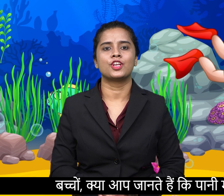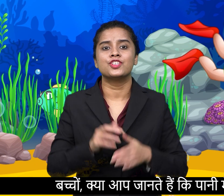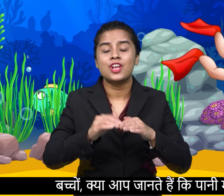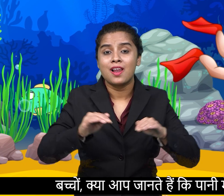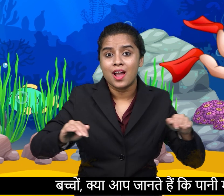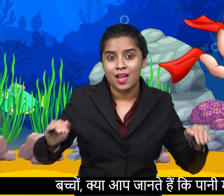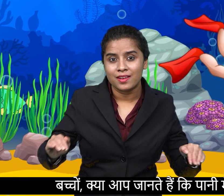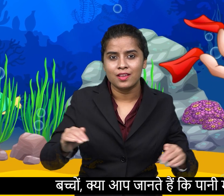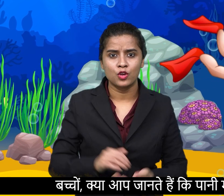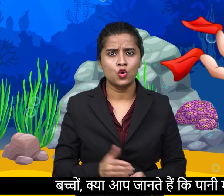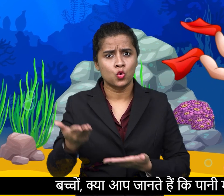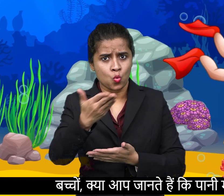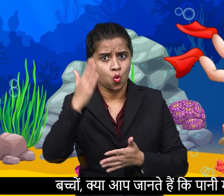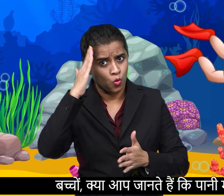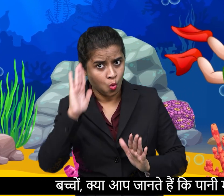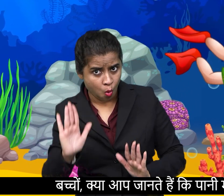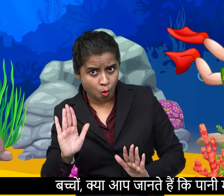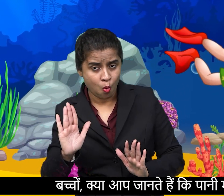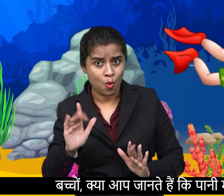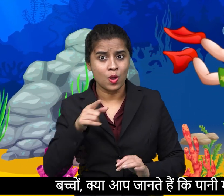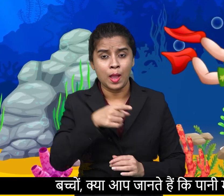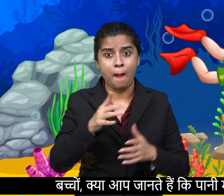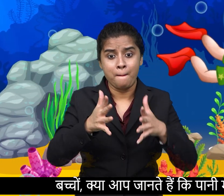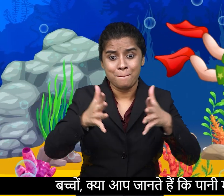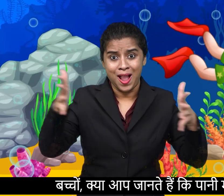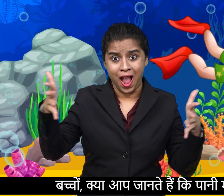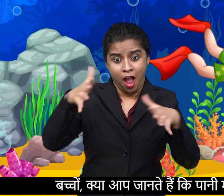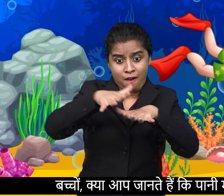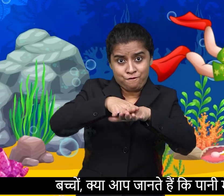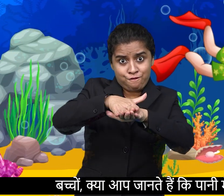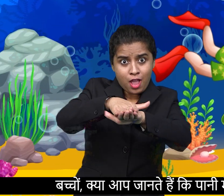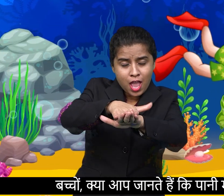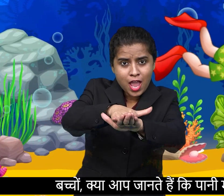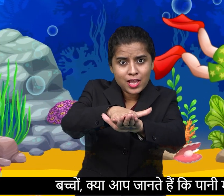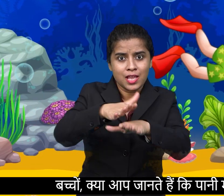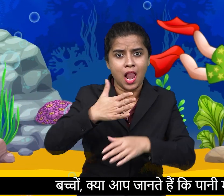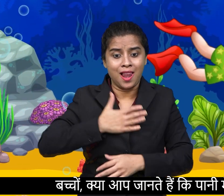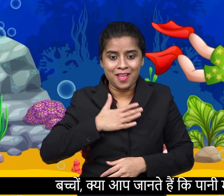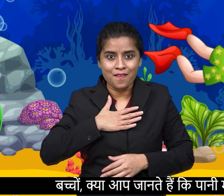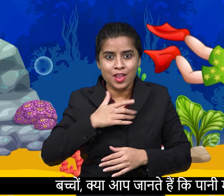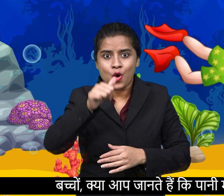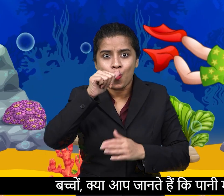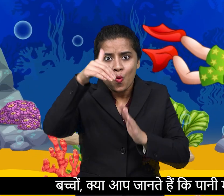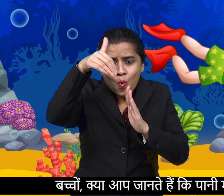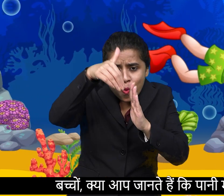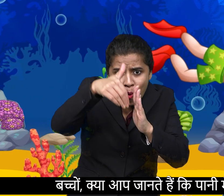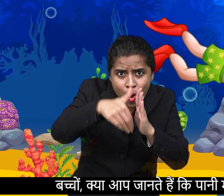बच्चों, क्या आप जानते हैं कि पानी में रहने वाली व्हेल सबसे बड़ी जीवित जानवर है?